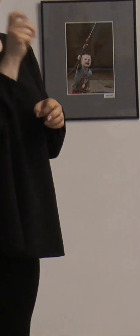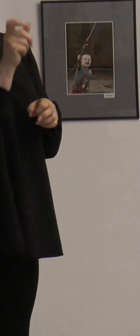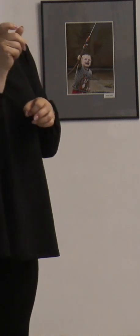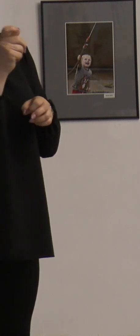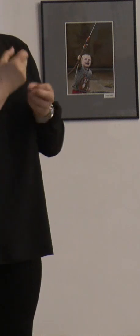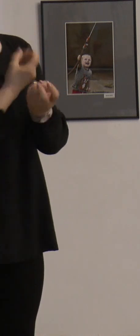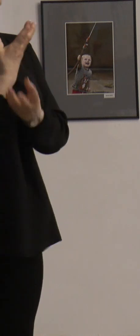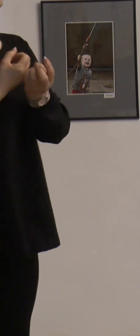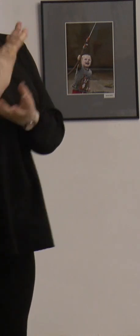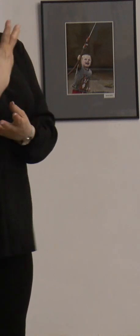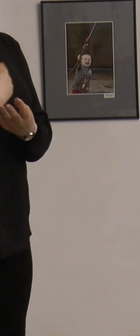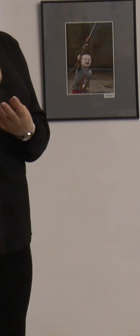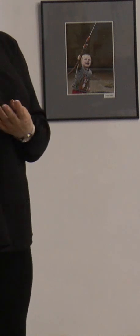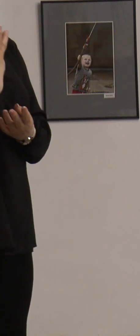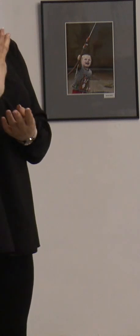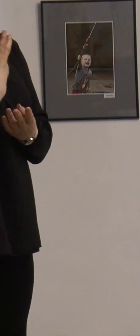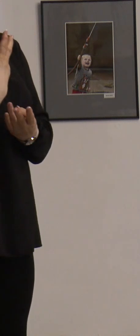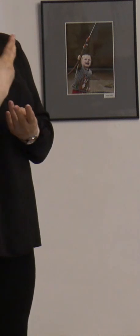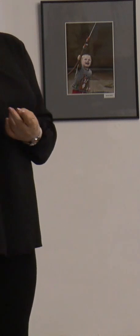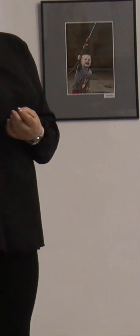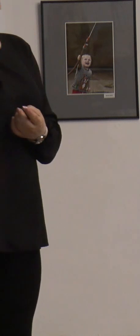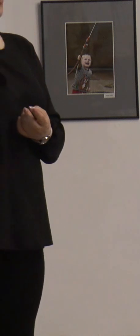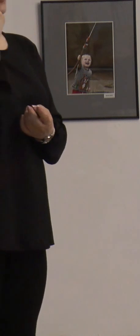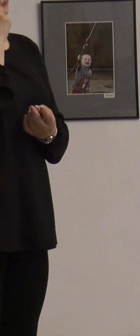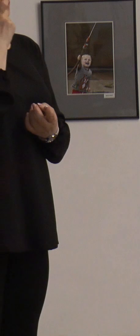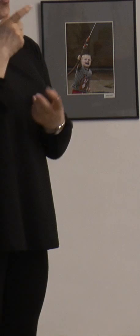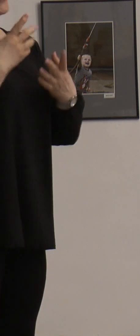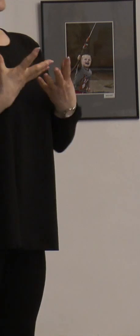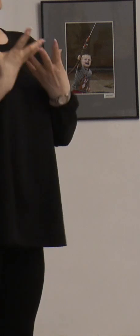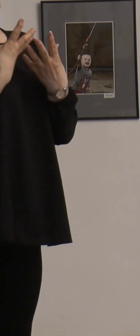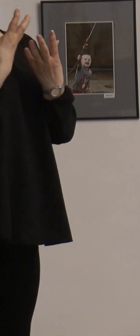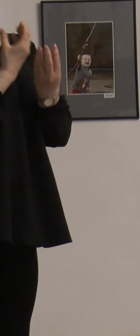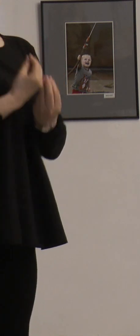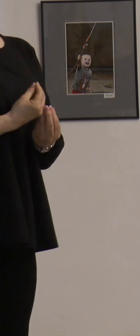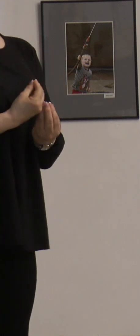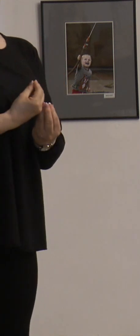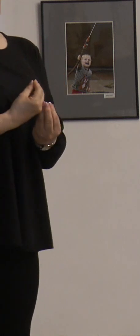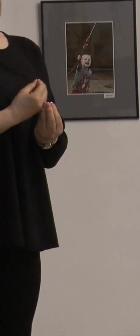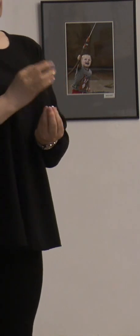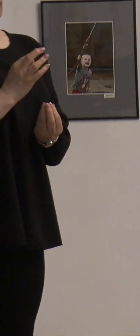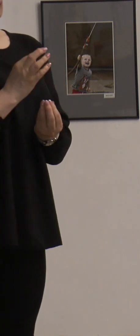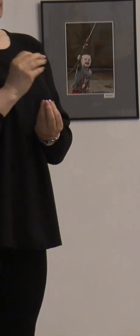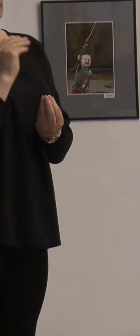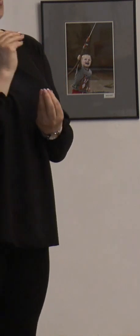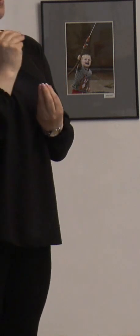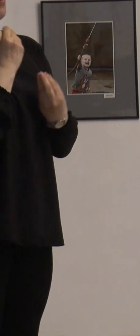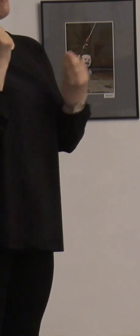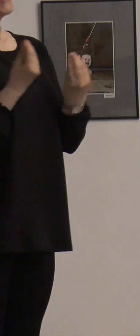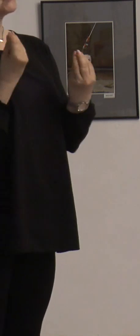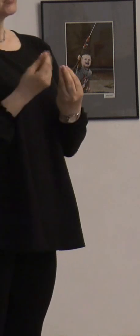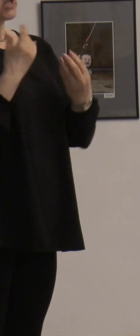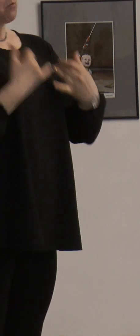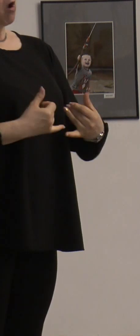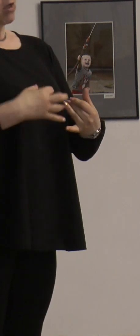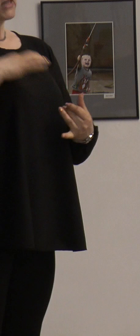kifejezési vár. Azt gondolom, hogy ennek most méltó megszólaltatói voltak Kamadél